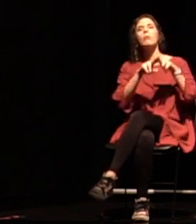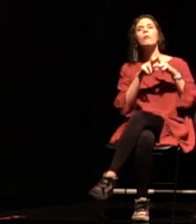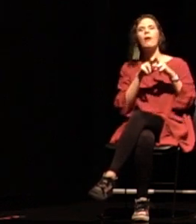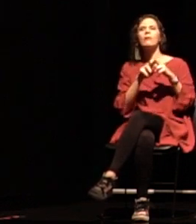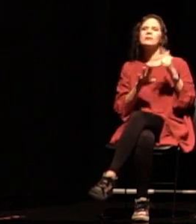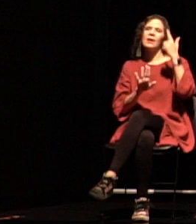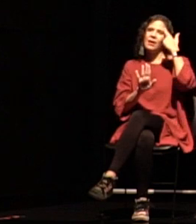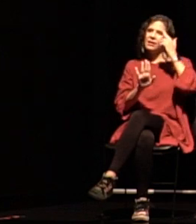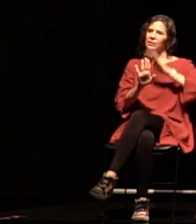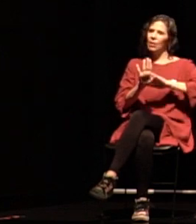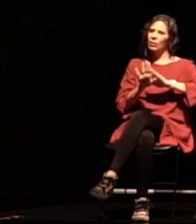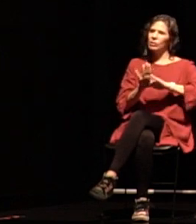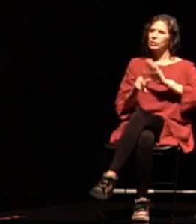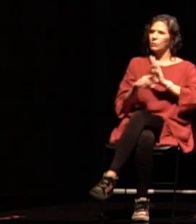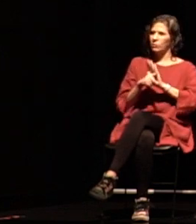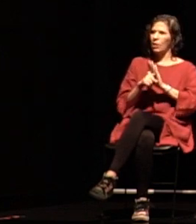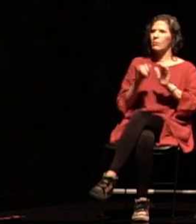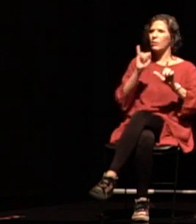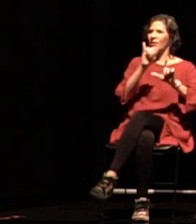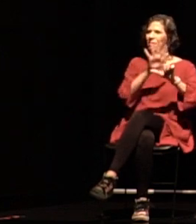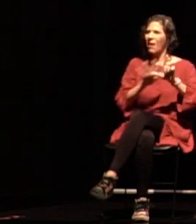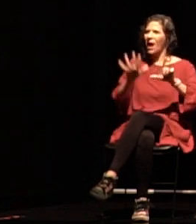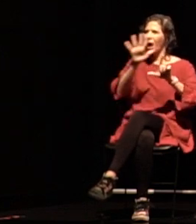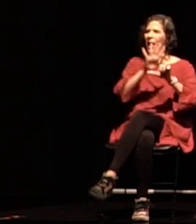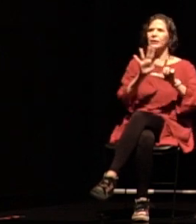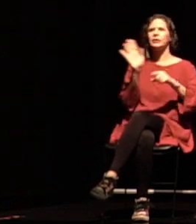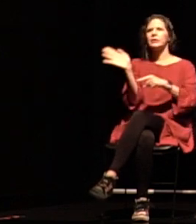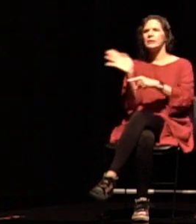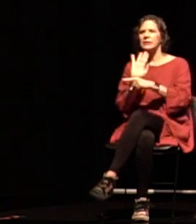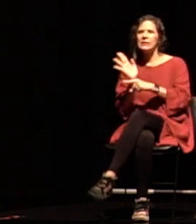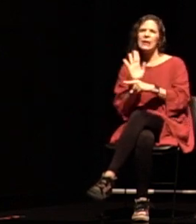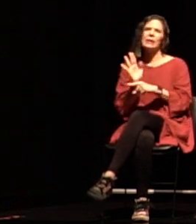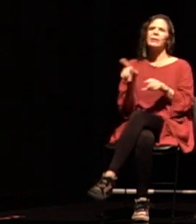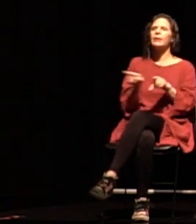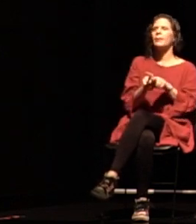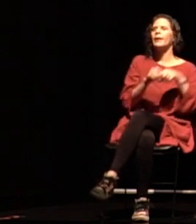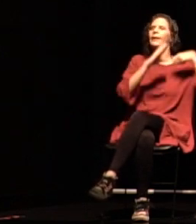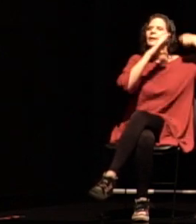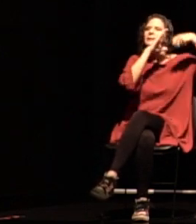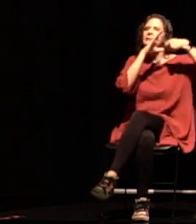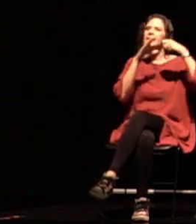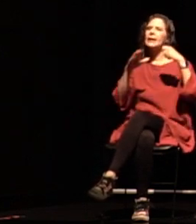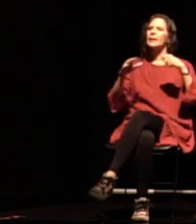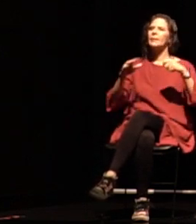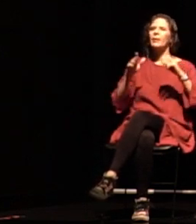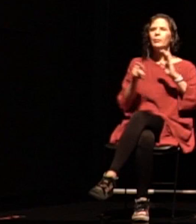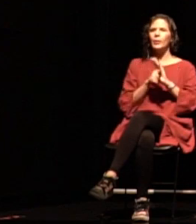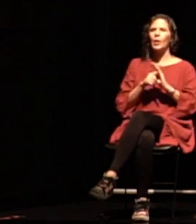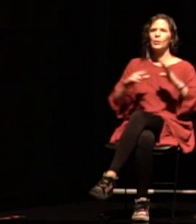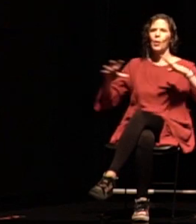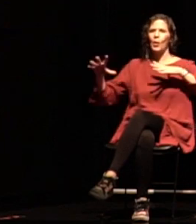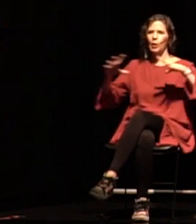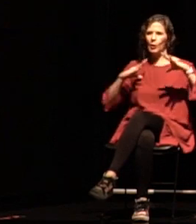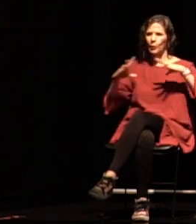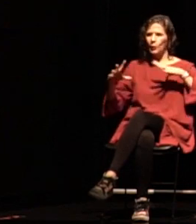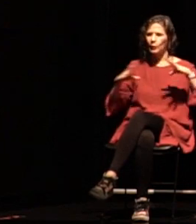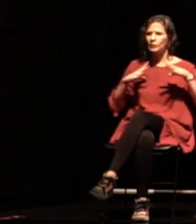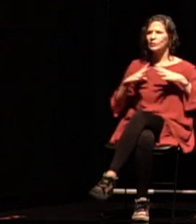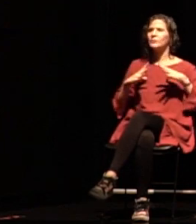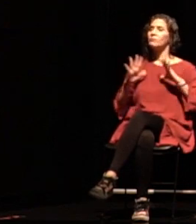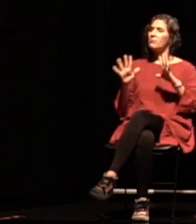imagem cinematográfica, do grande cinema comercial hollywoodiano, pela imagem publicitária, imagens